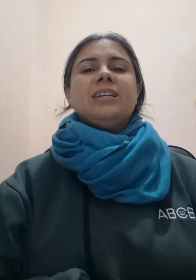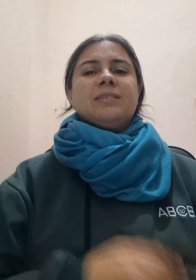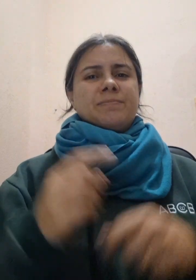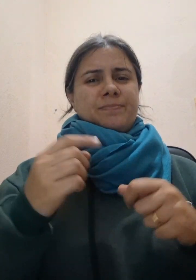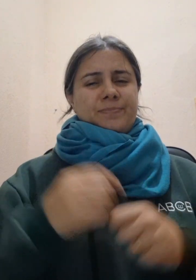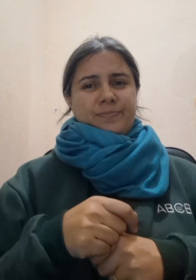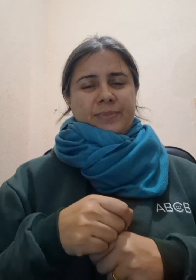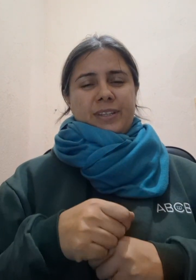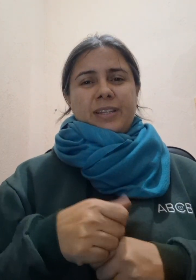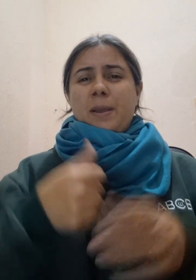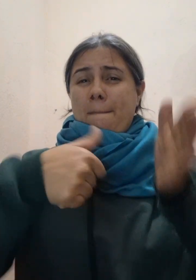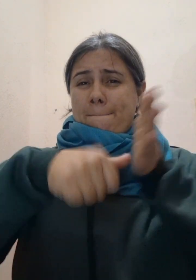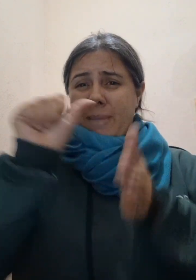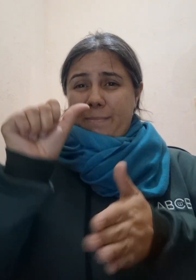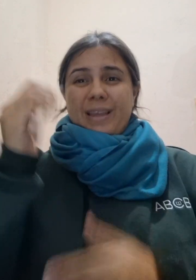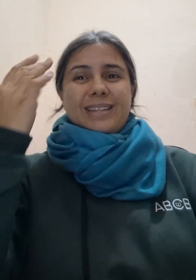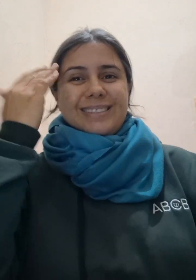mundo de Deus.